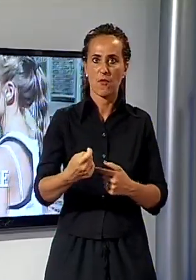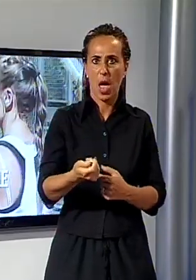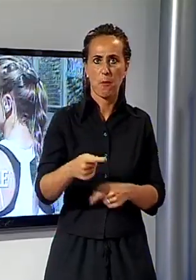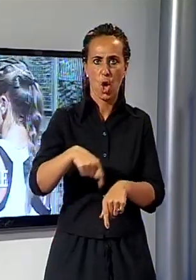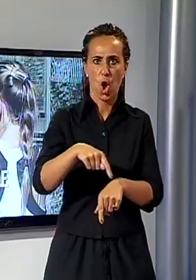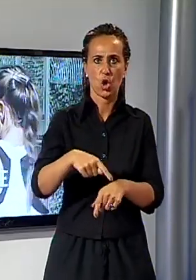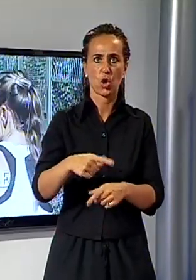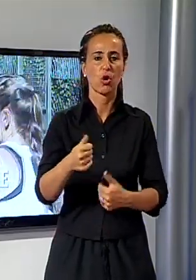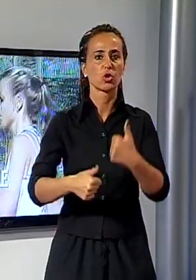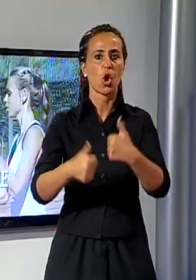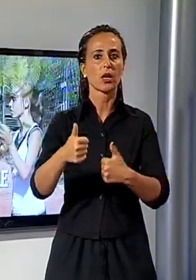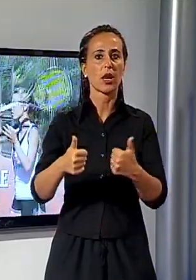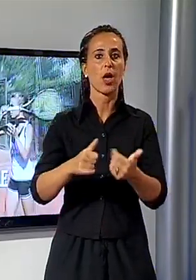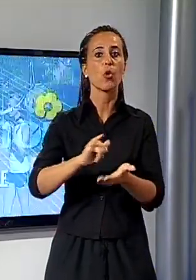Juniors a New York.